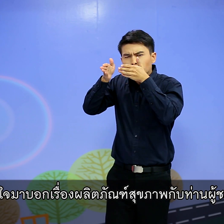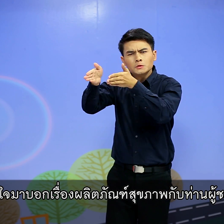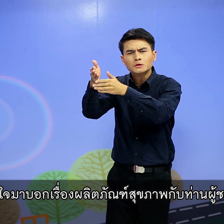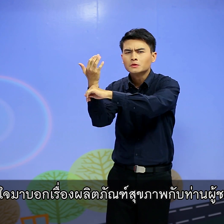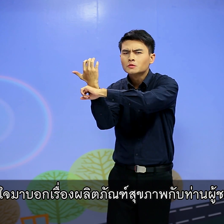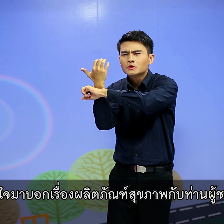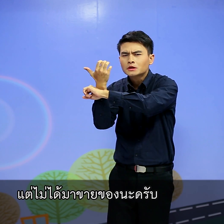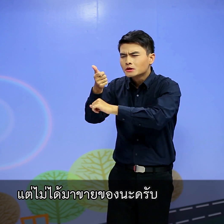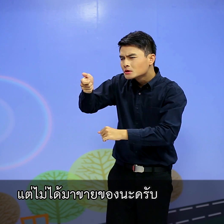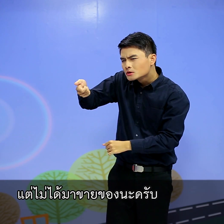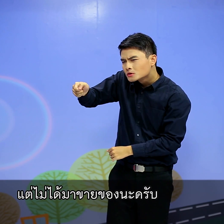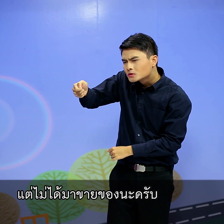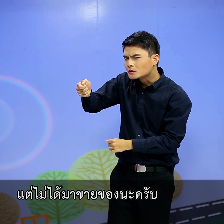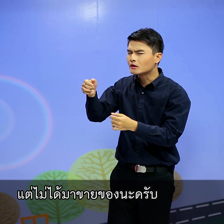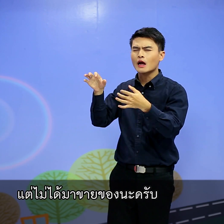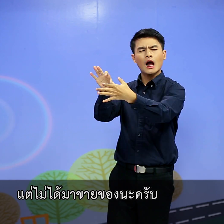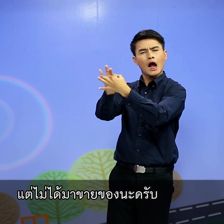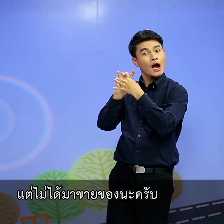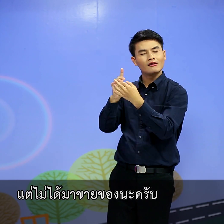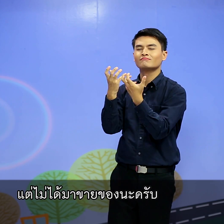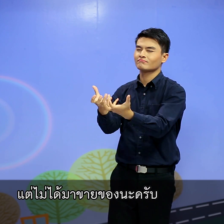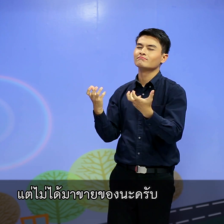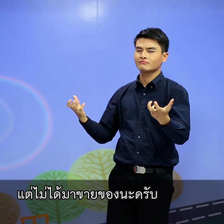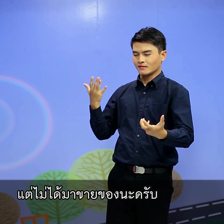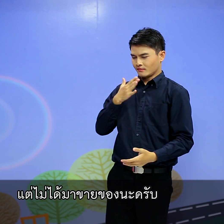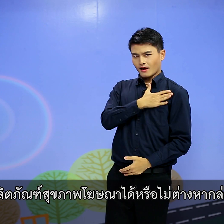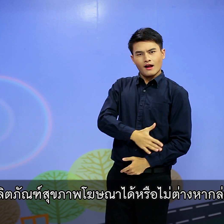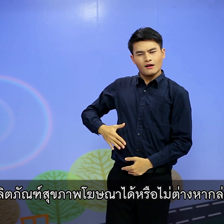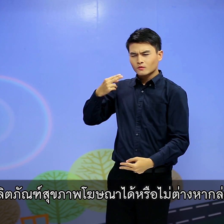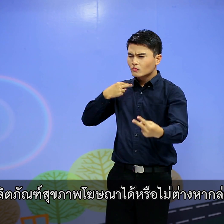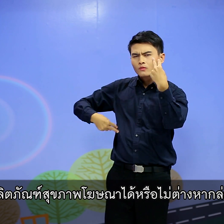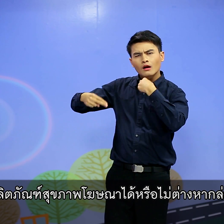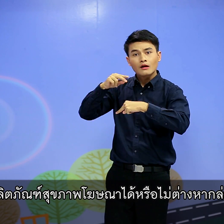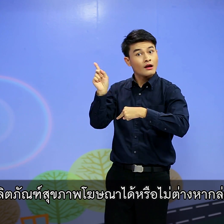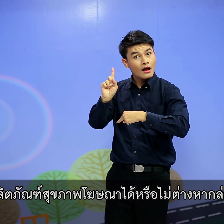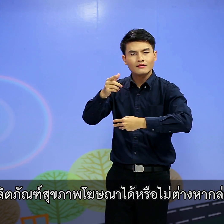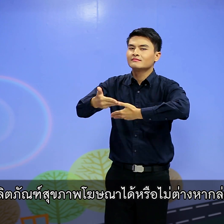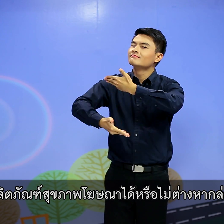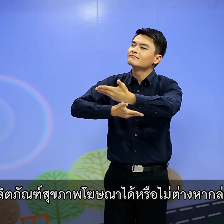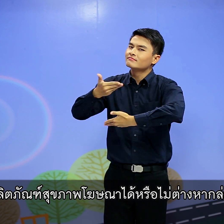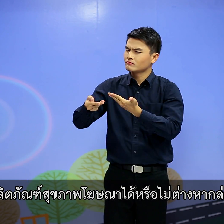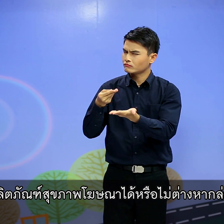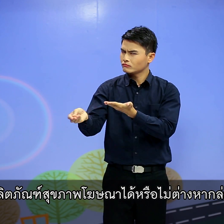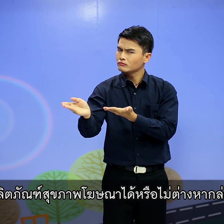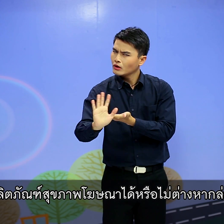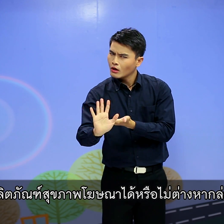มแต่ไม่ได้มาขายของนะครับจะมาบอกว่าผลิตภัณฑ์สุขภาพโฆษณาได้หรือไม่ต่างหากล่ะ